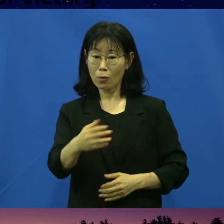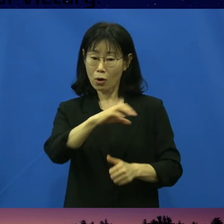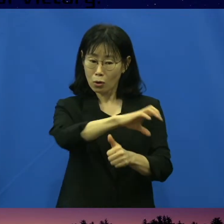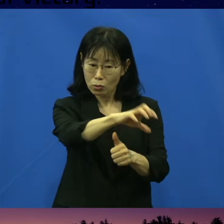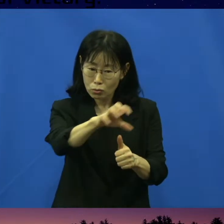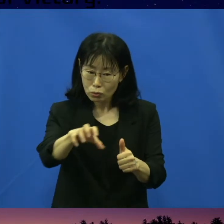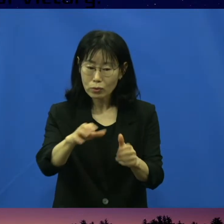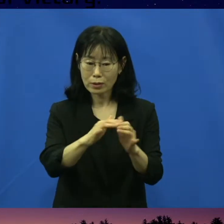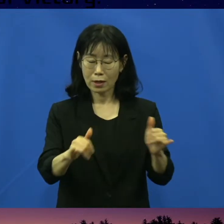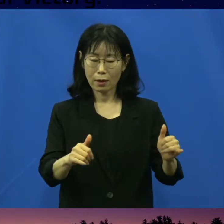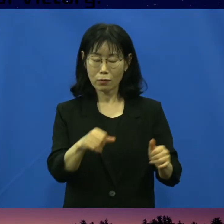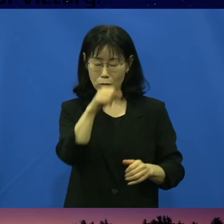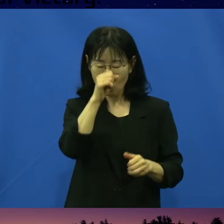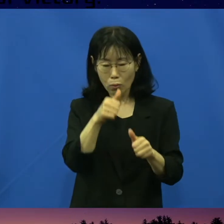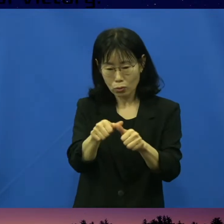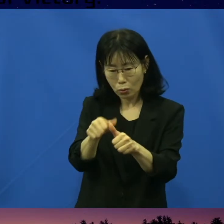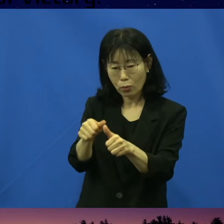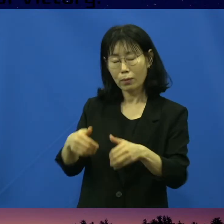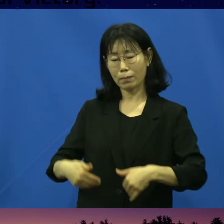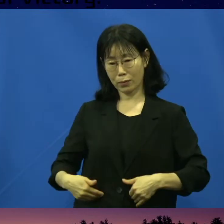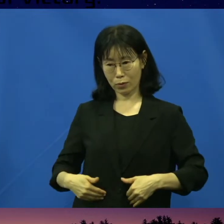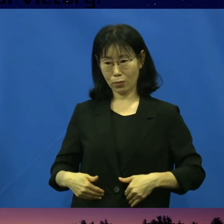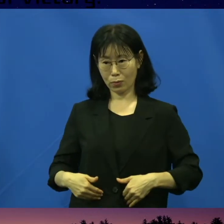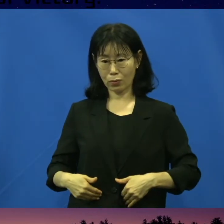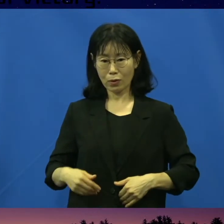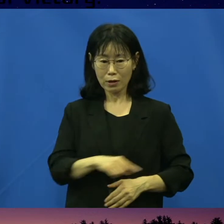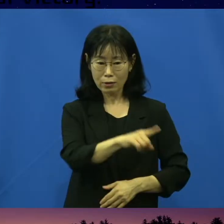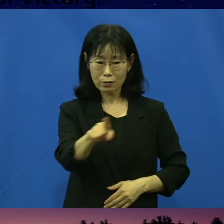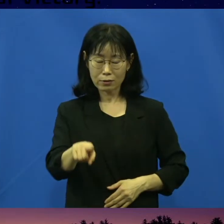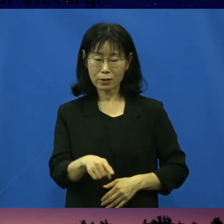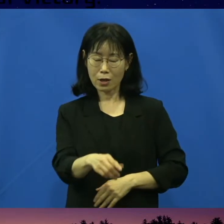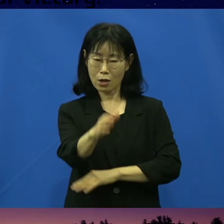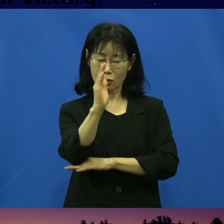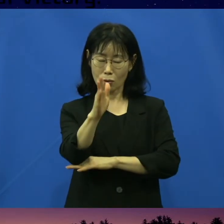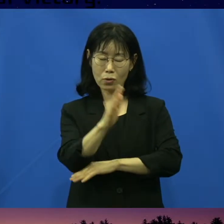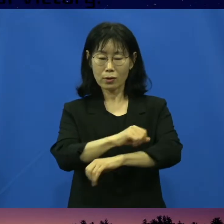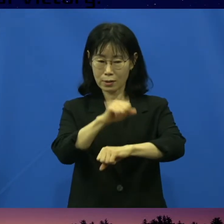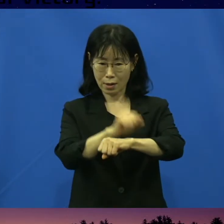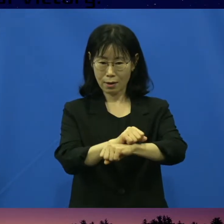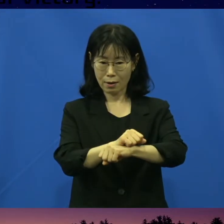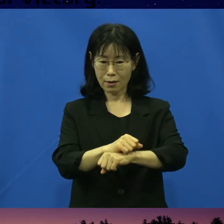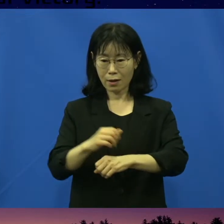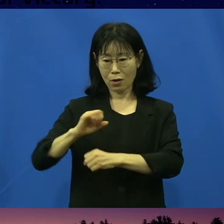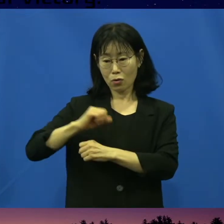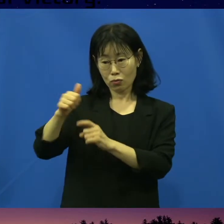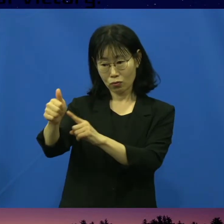참모의 역할이 중요해요. 그들이 명설교자의 역할을 한 거죠. 나만을 설득했습니다.